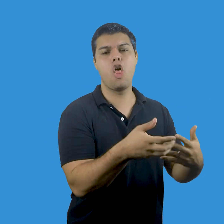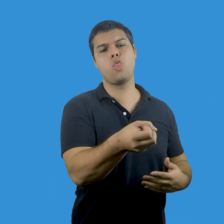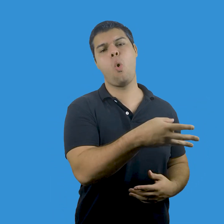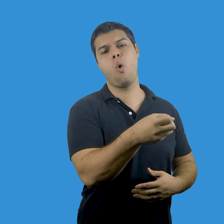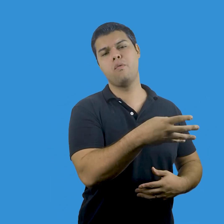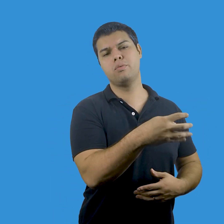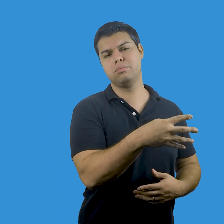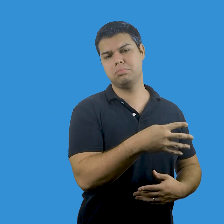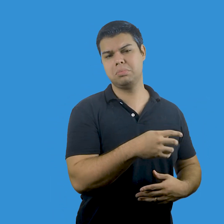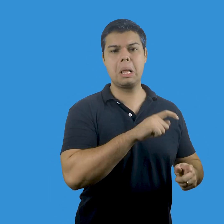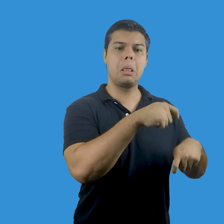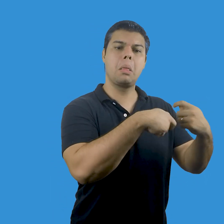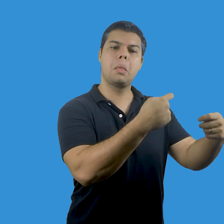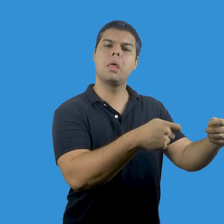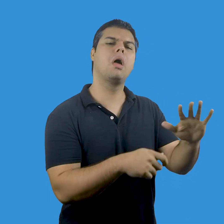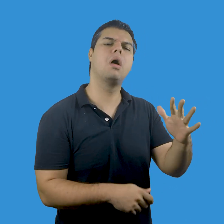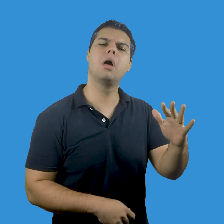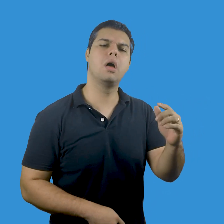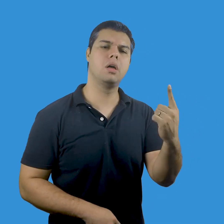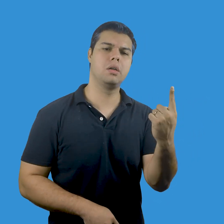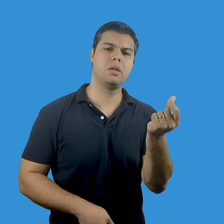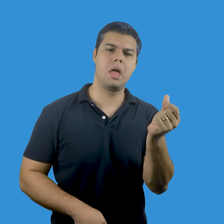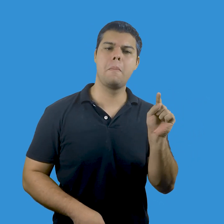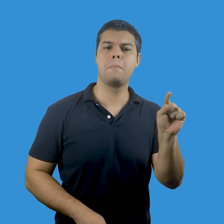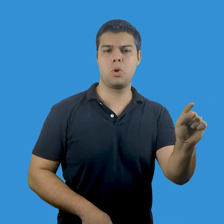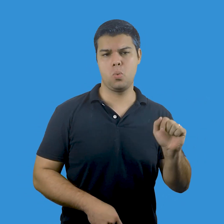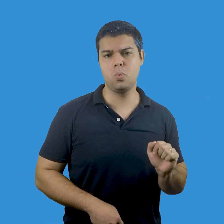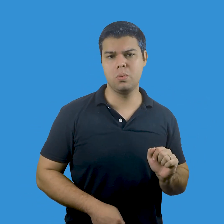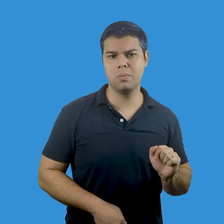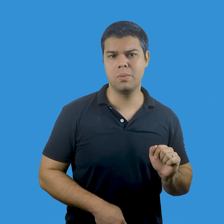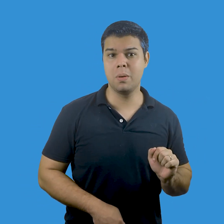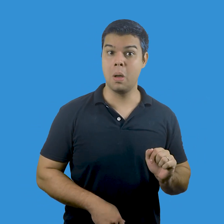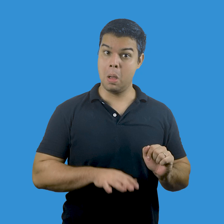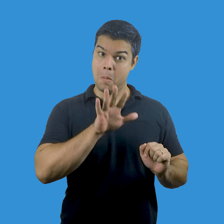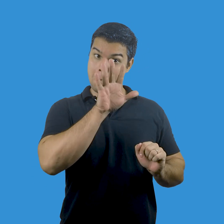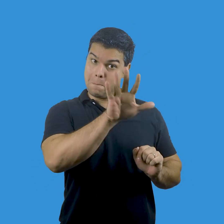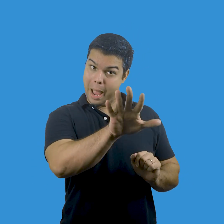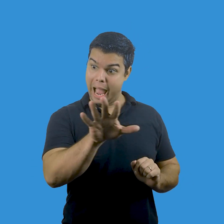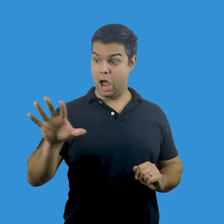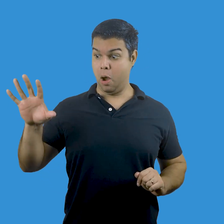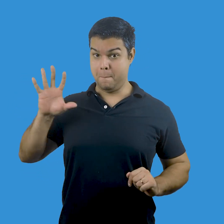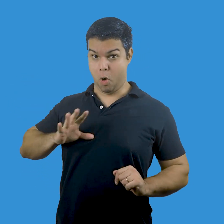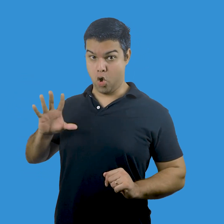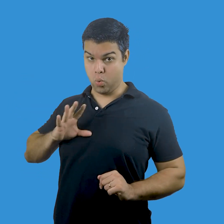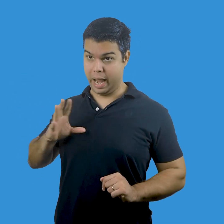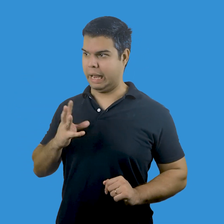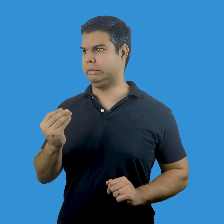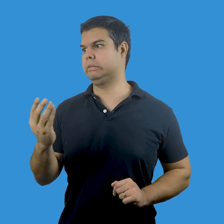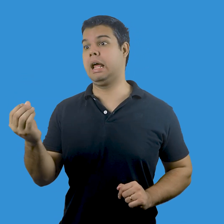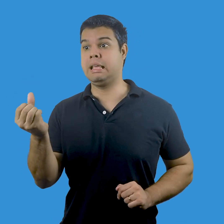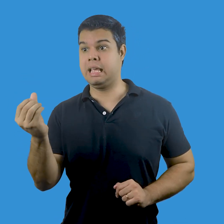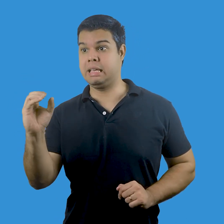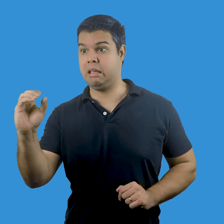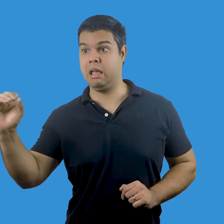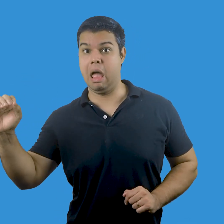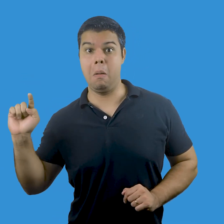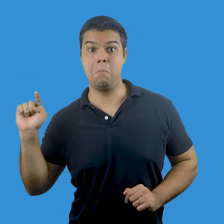sinais aproximadamente. Entretanto, é possível dar conta de interpretar ou traduzir a cerca de 600